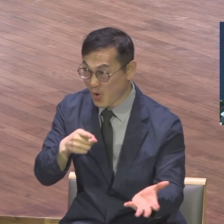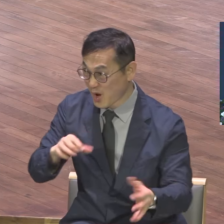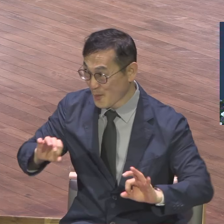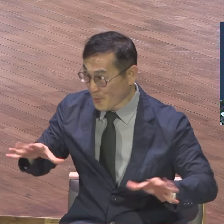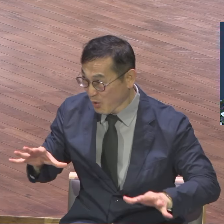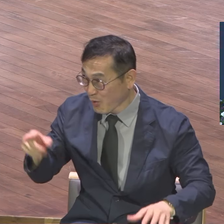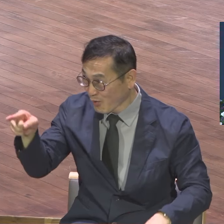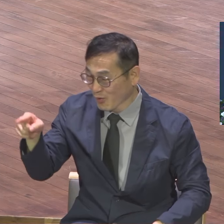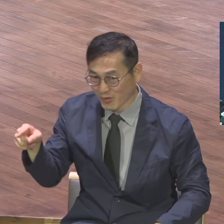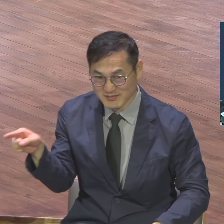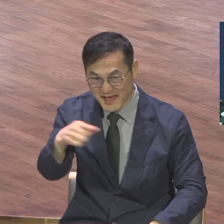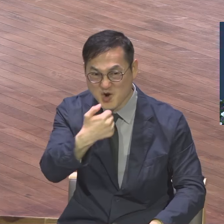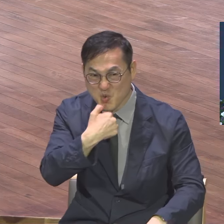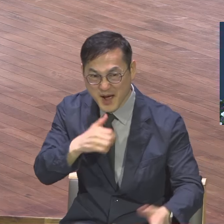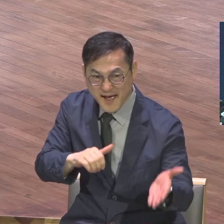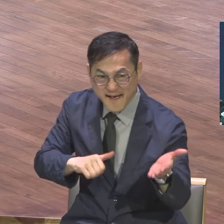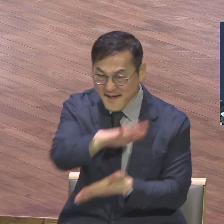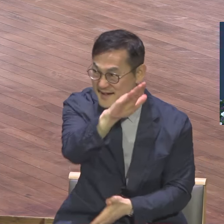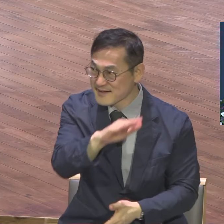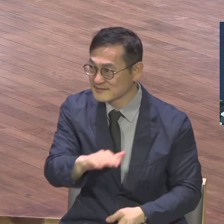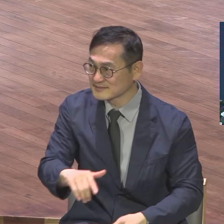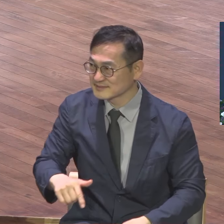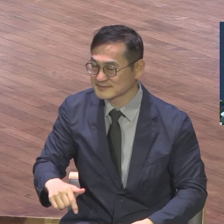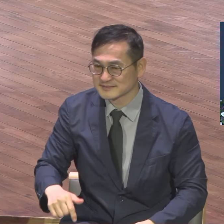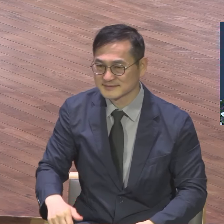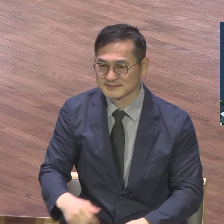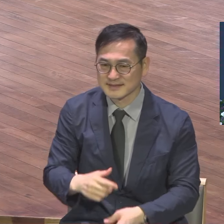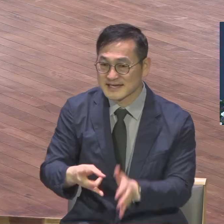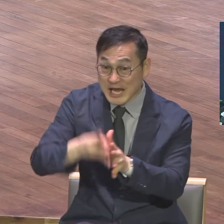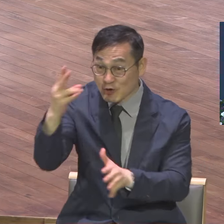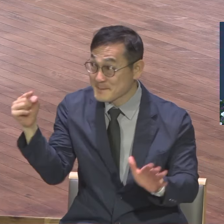올라가시면 로마로부터 해방시켜주시고 이분은 왕이 될 것이다.